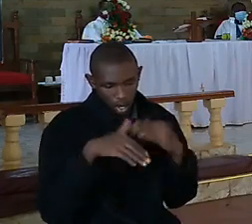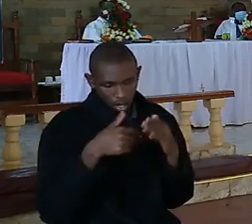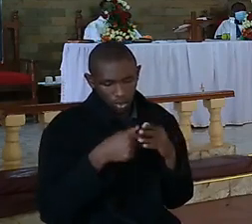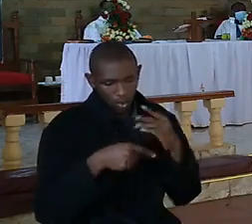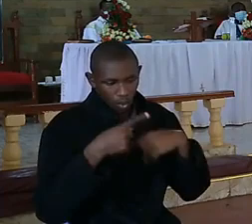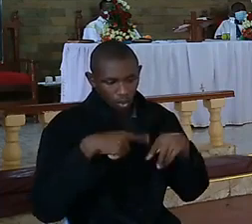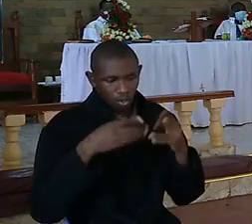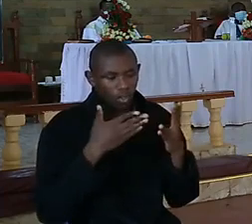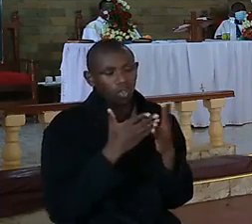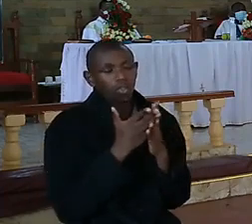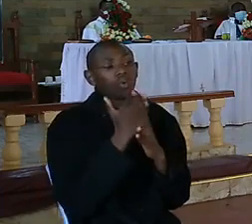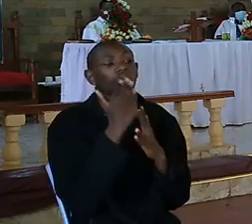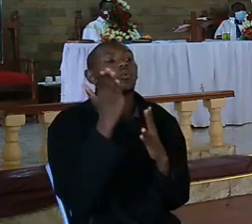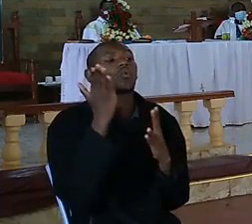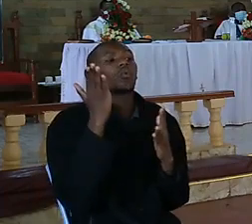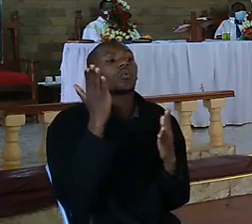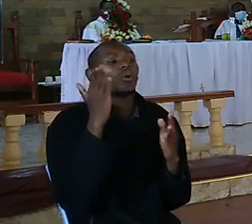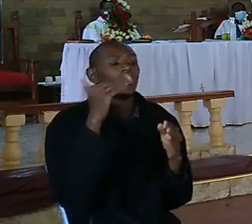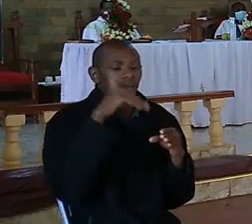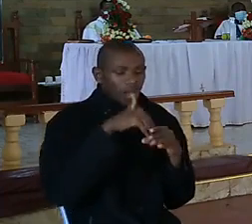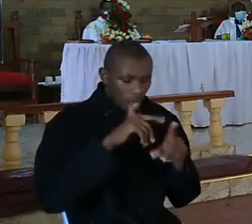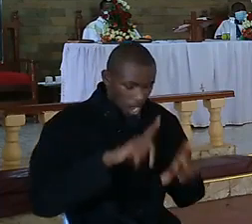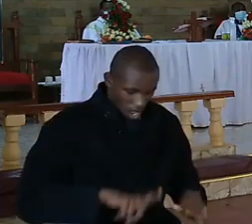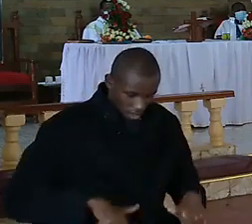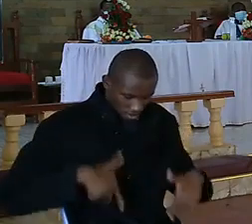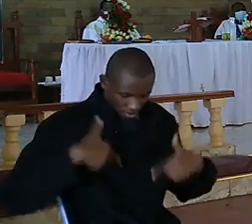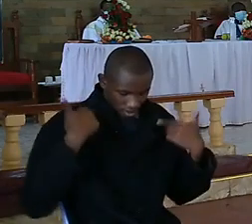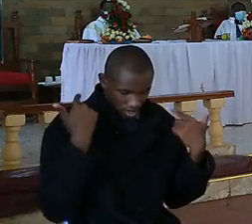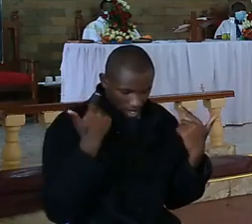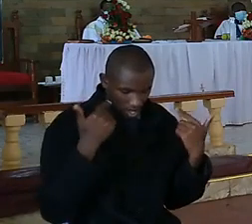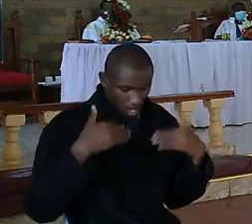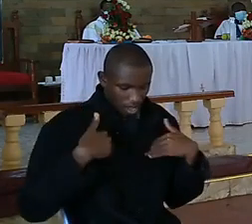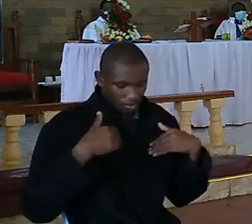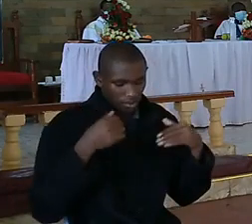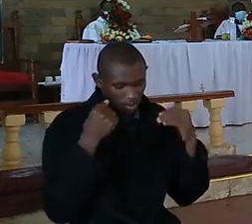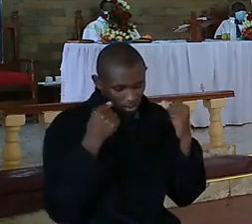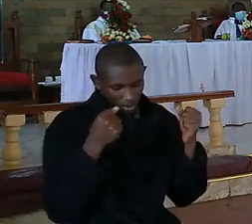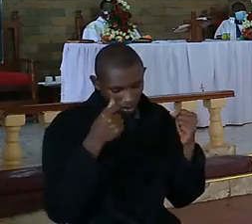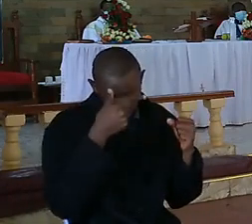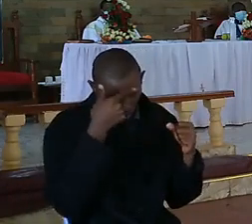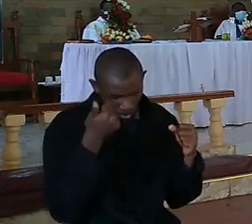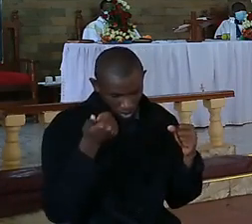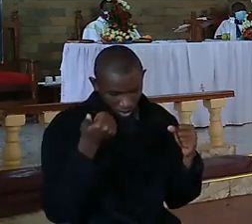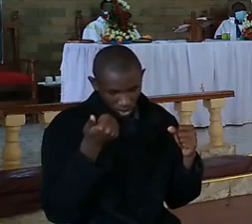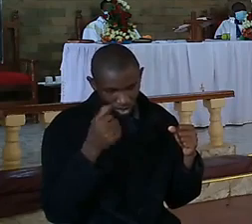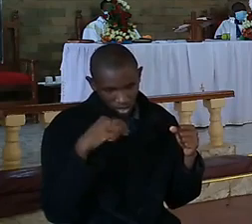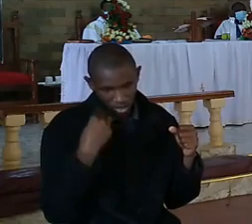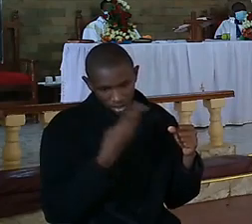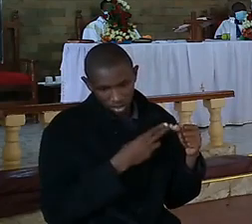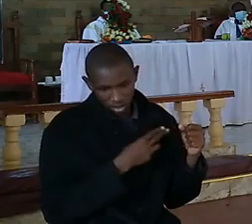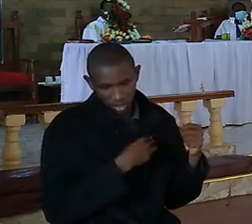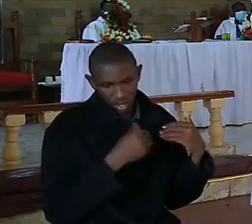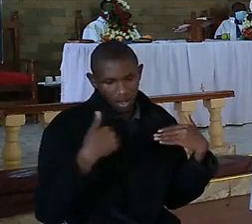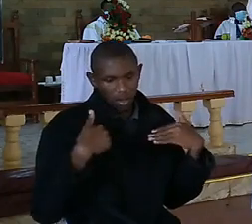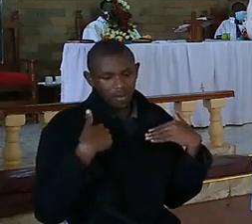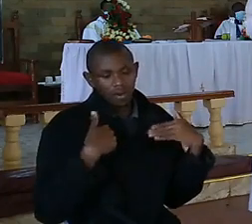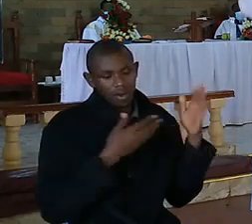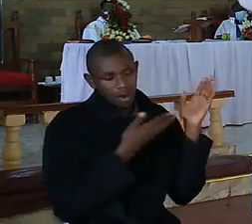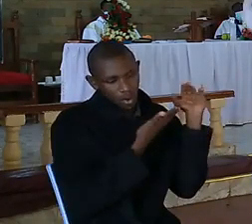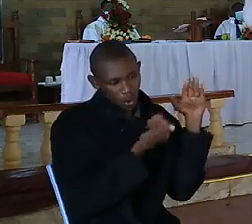ka moritu maria mangiuka miturireini itu tugie na hinya ni tondu ngai uria twihokaga na uria